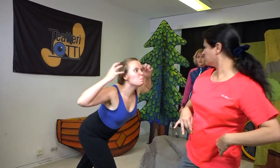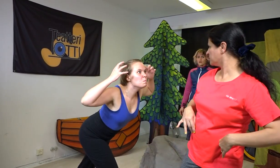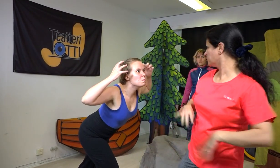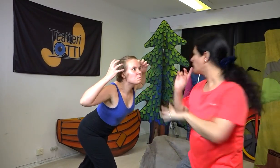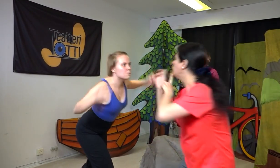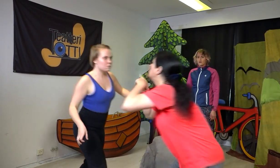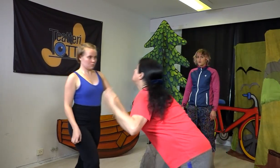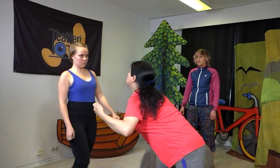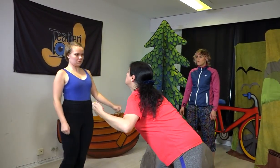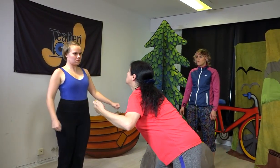Mummo, Ali.